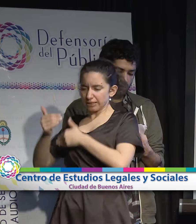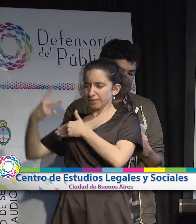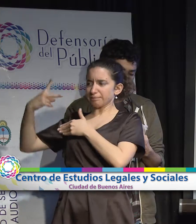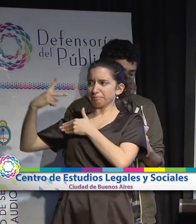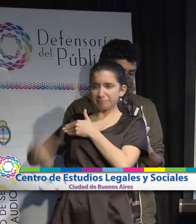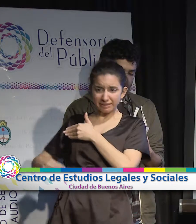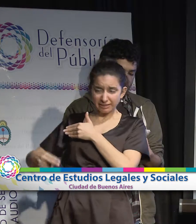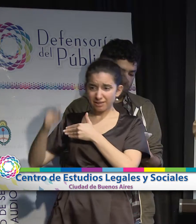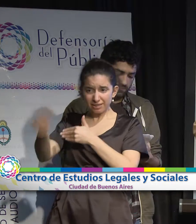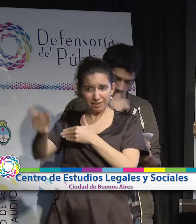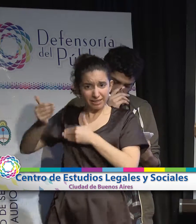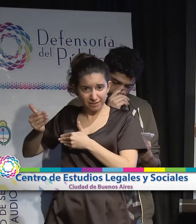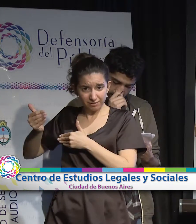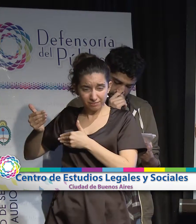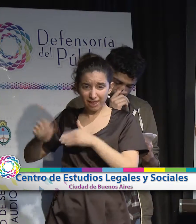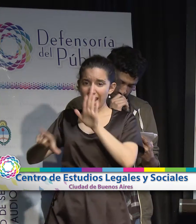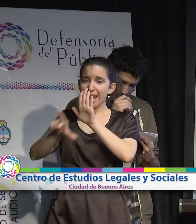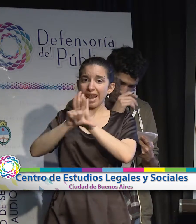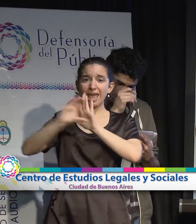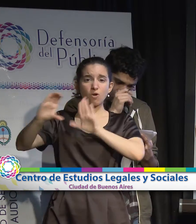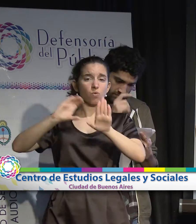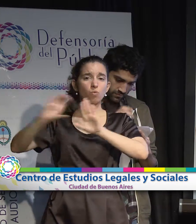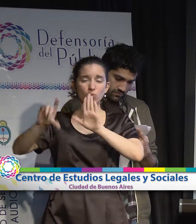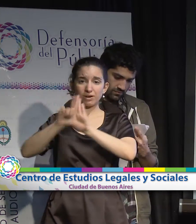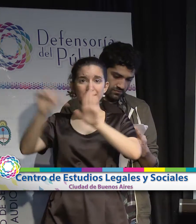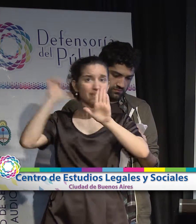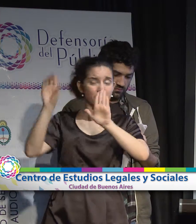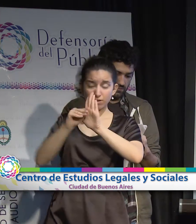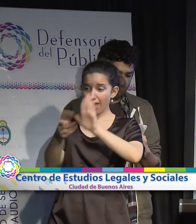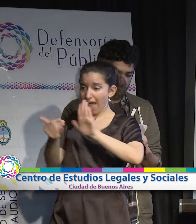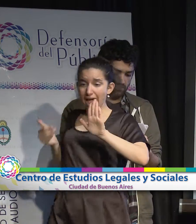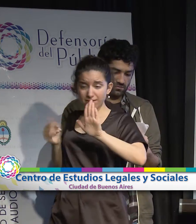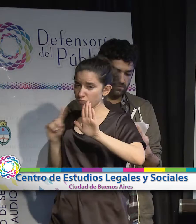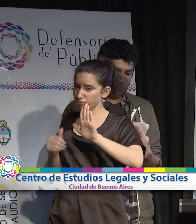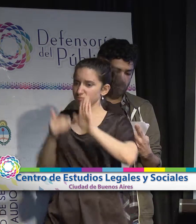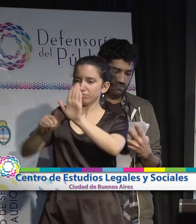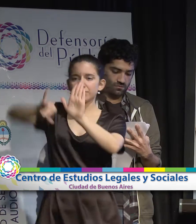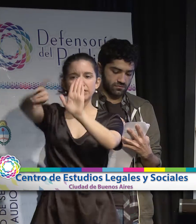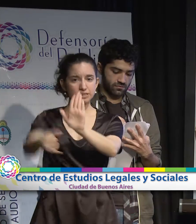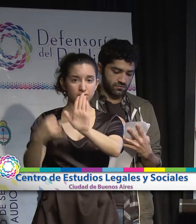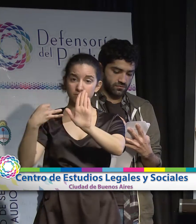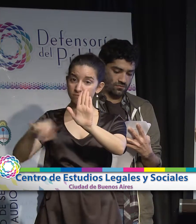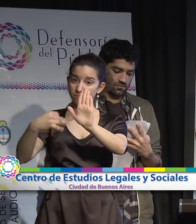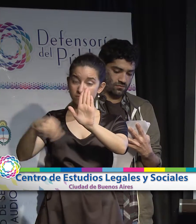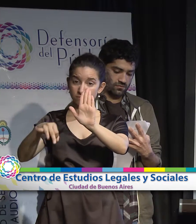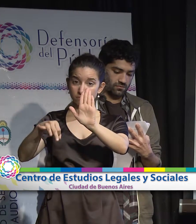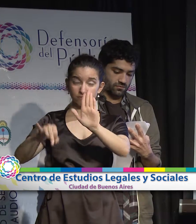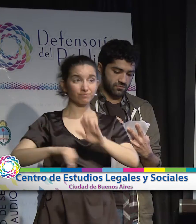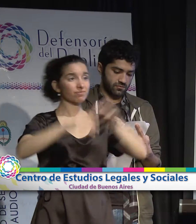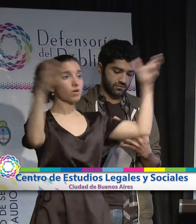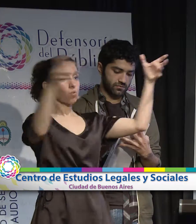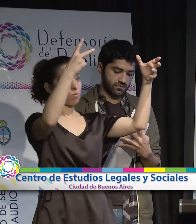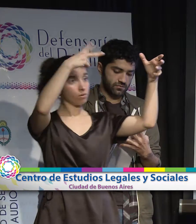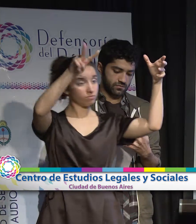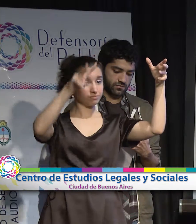que tenía hasta el dictado de la Ley de Servicio de Comunicación Audiovisual. Exigió la necesidad